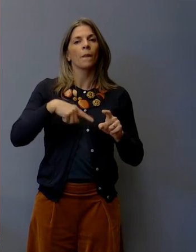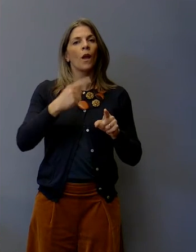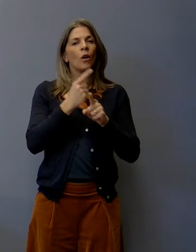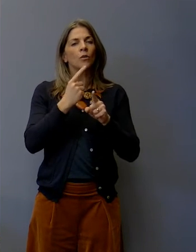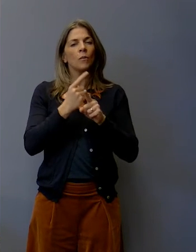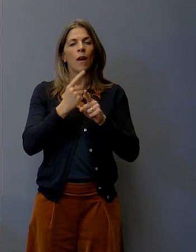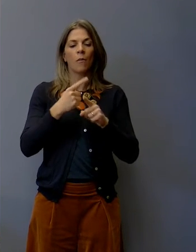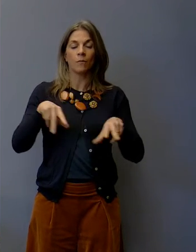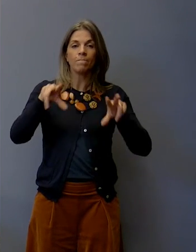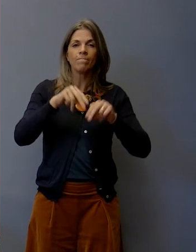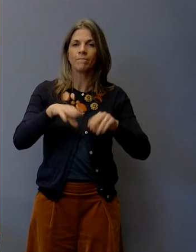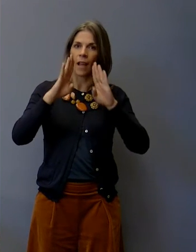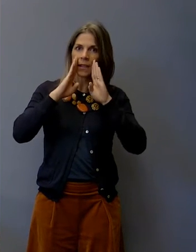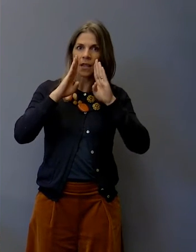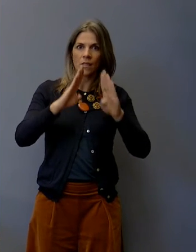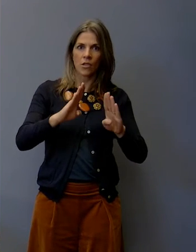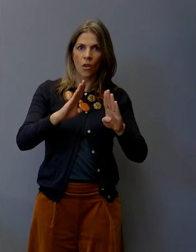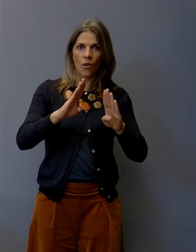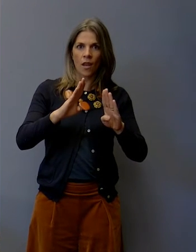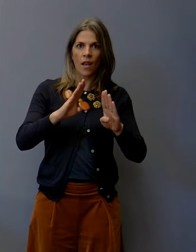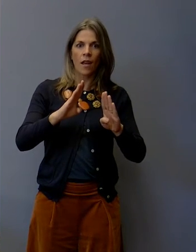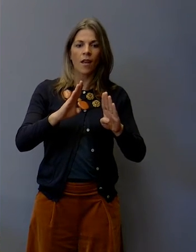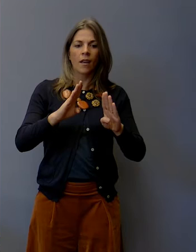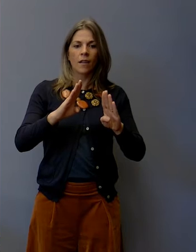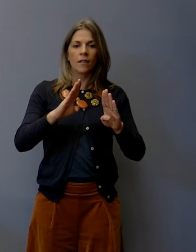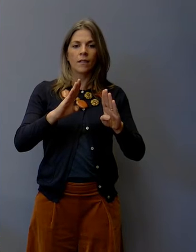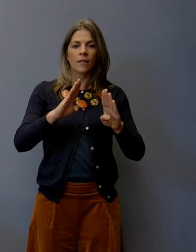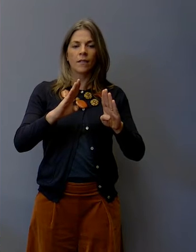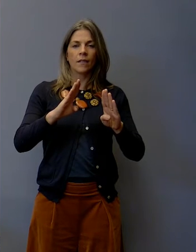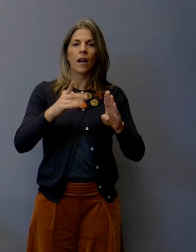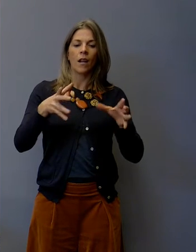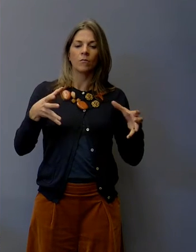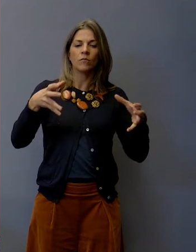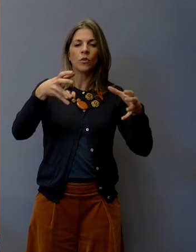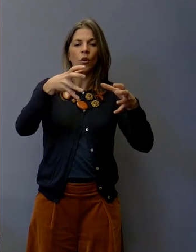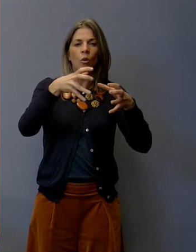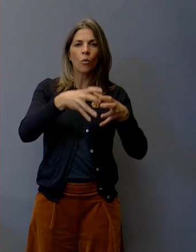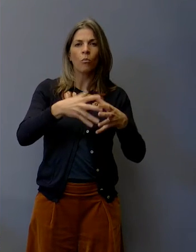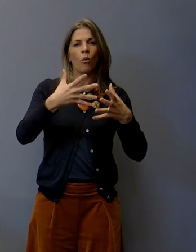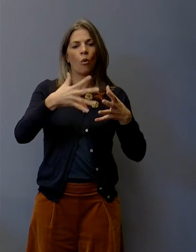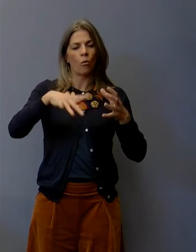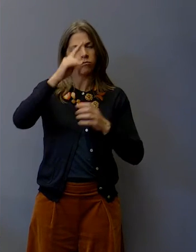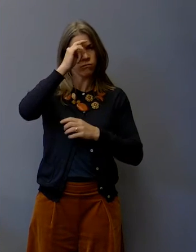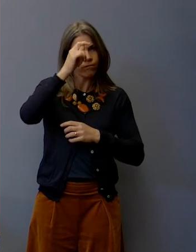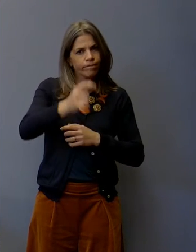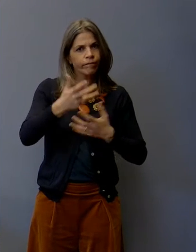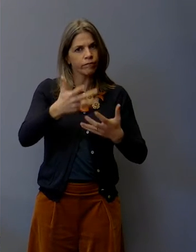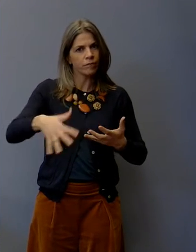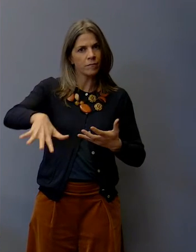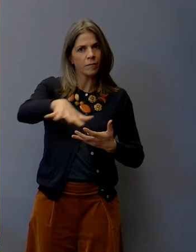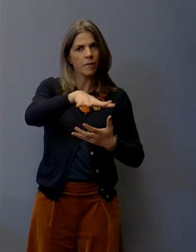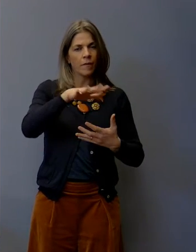attenzione l'approccio alla cosiddetta società di sostenibile e significa agevolare l'attuazione ed il monitoraggio